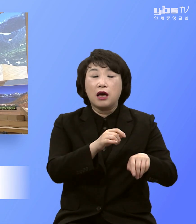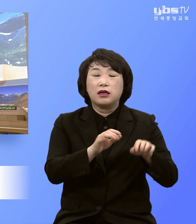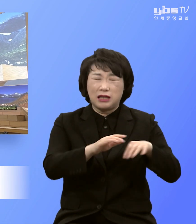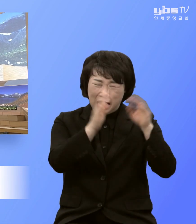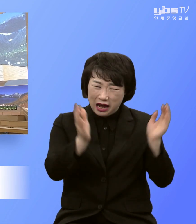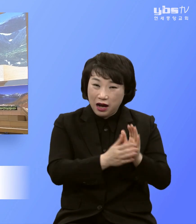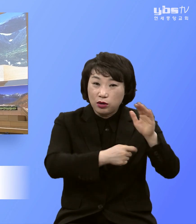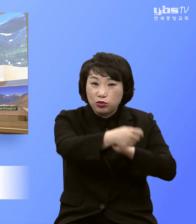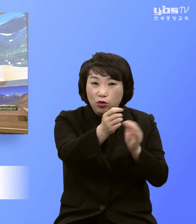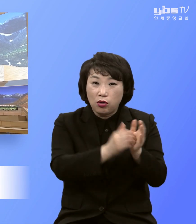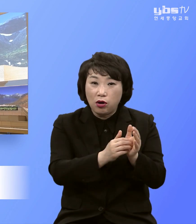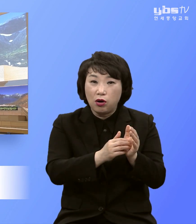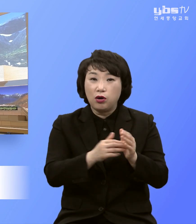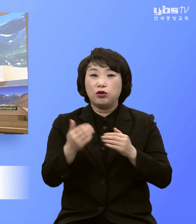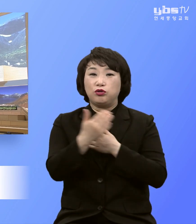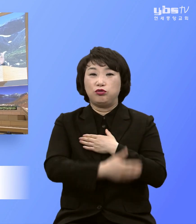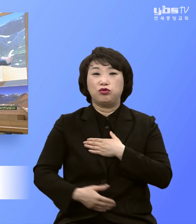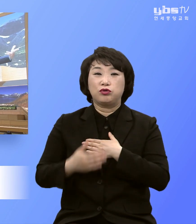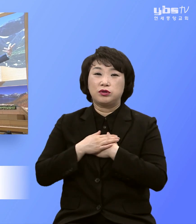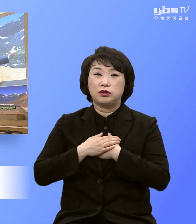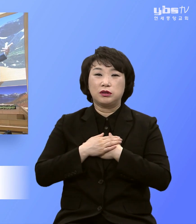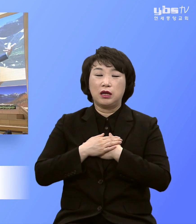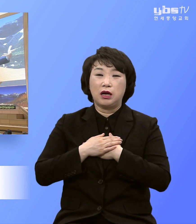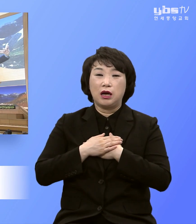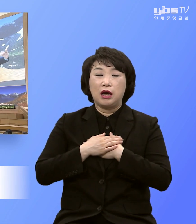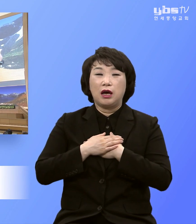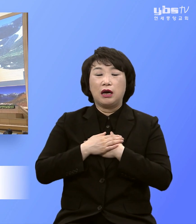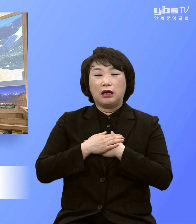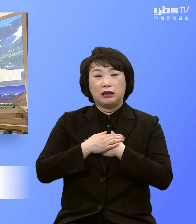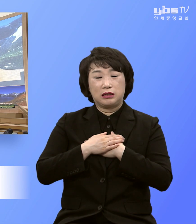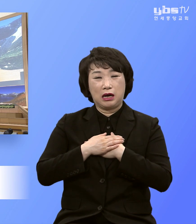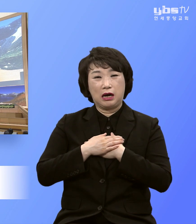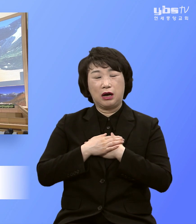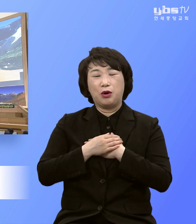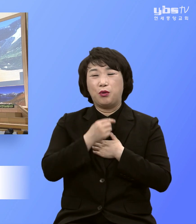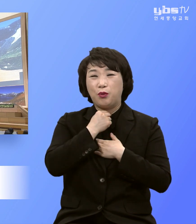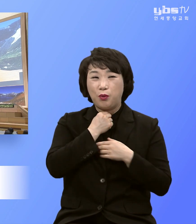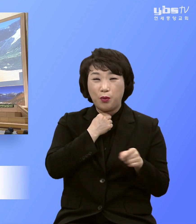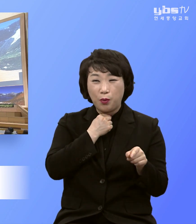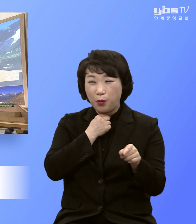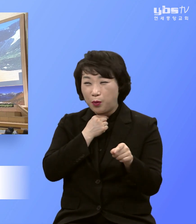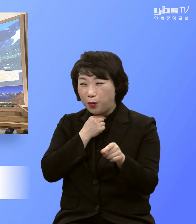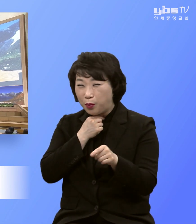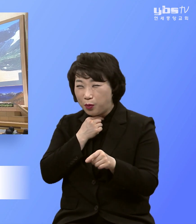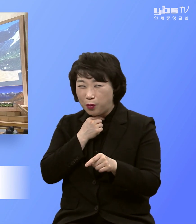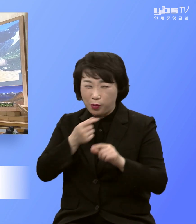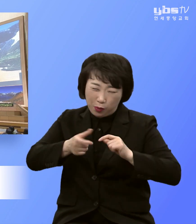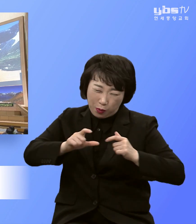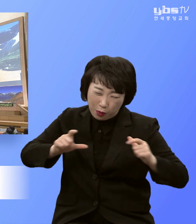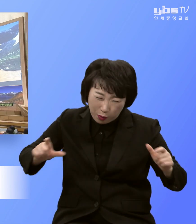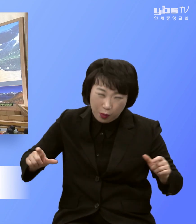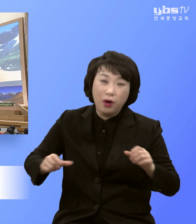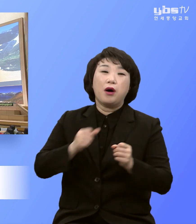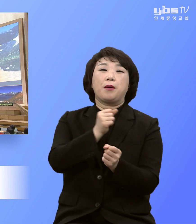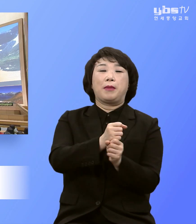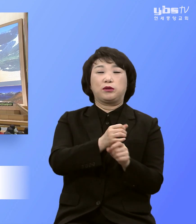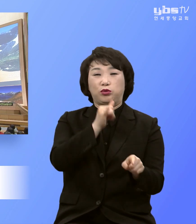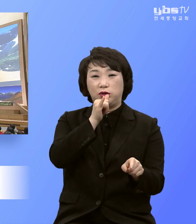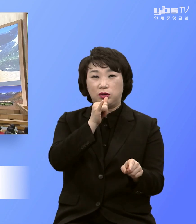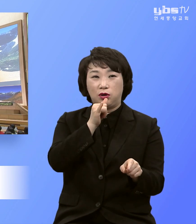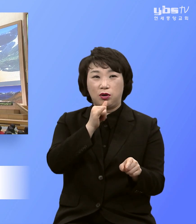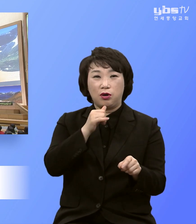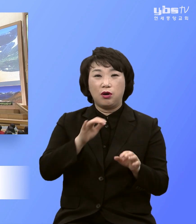가고, 육신에 아주 이 원하는 것은 아주 왕성하게